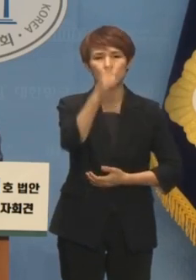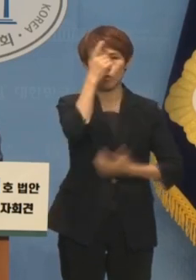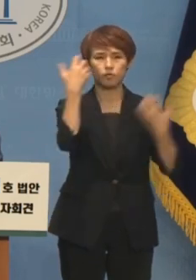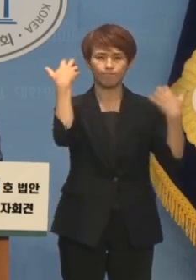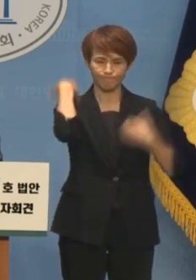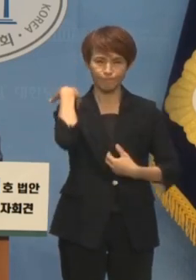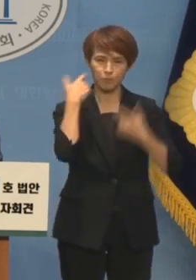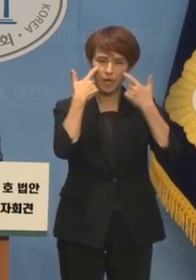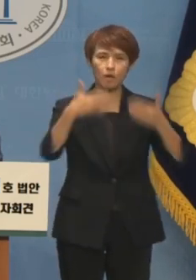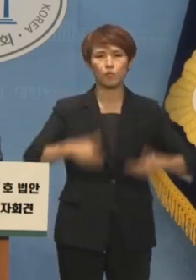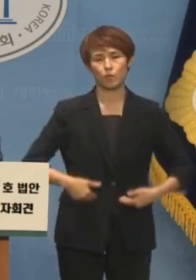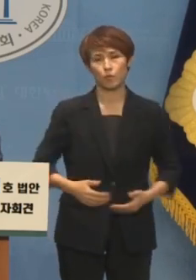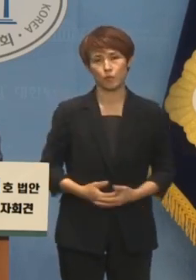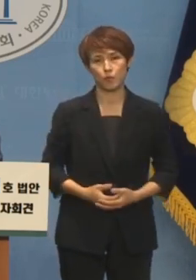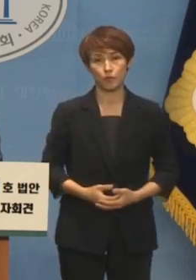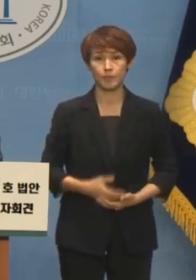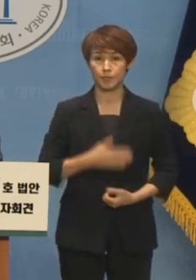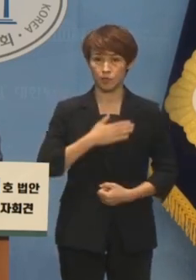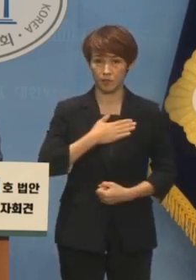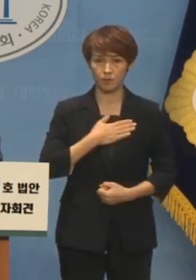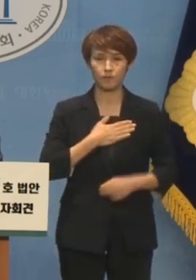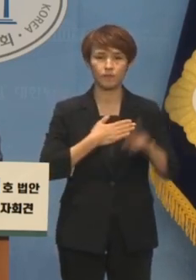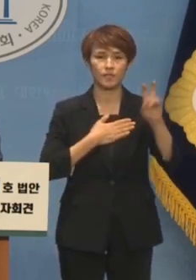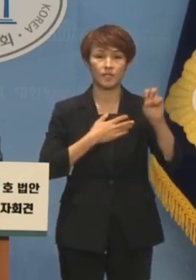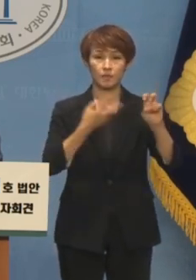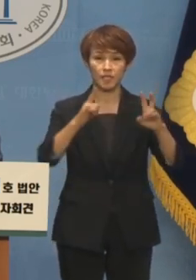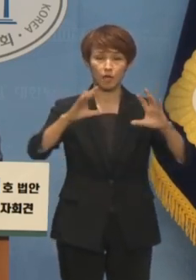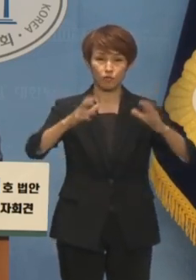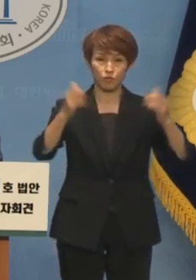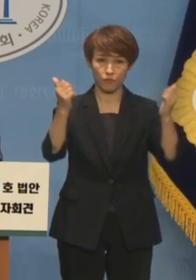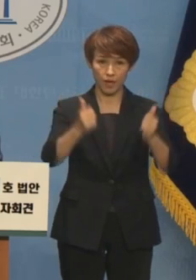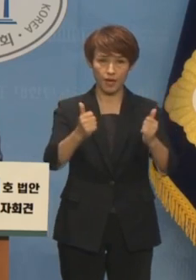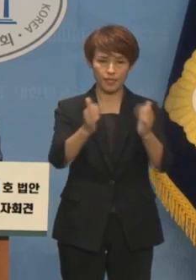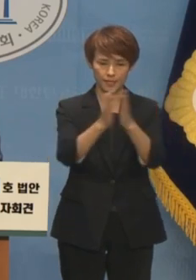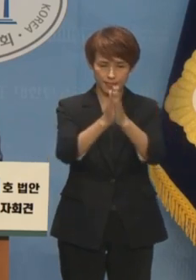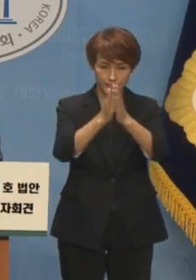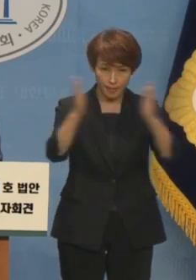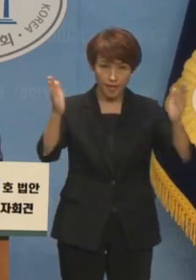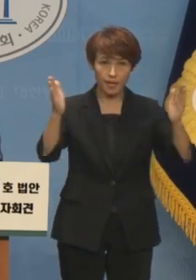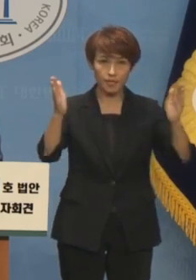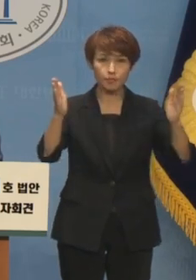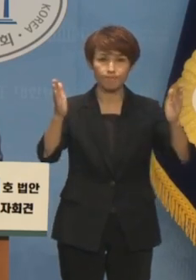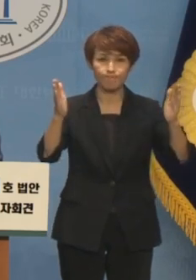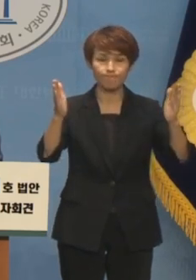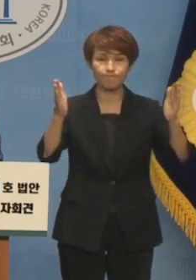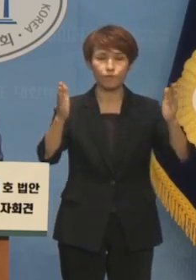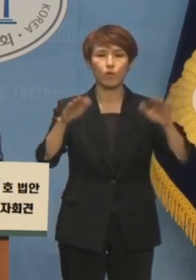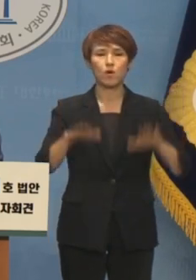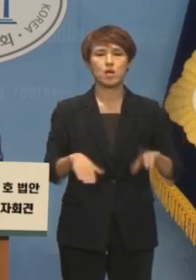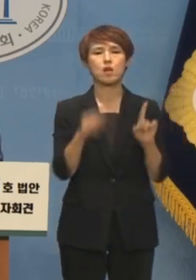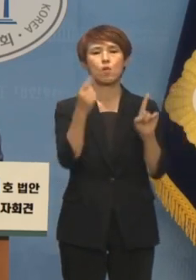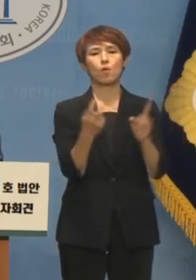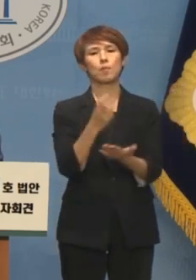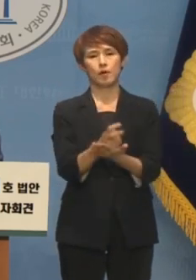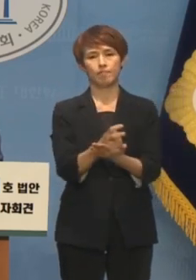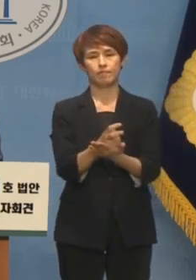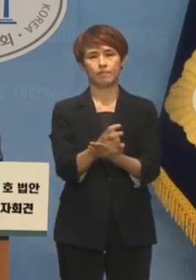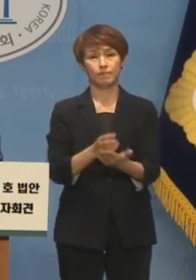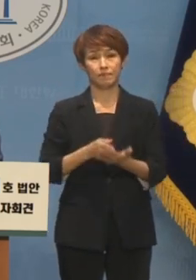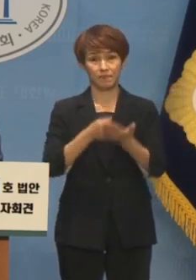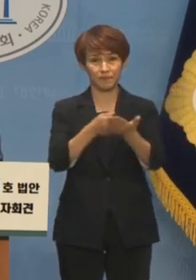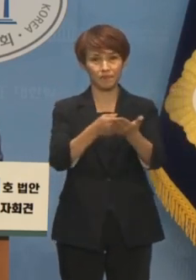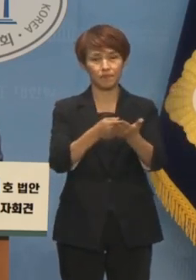합니다. 이에 저는 제22대 국회 개원과 함께 저의 1호 법안으로